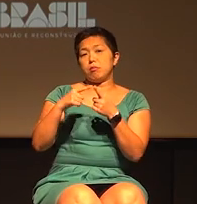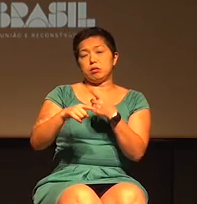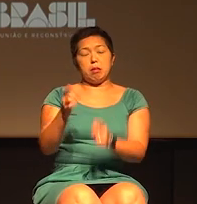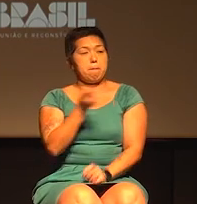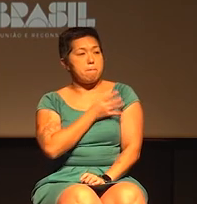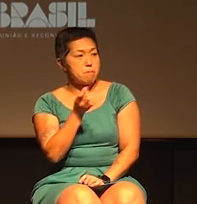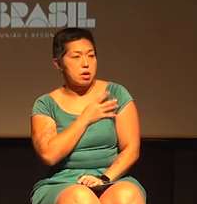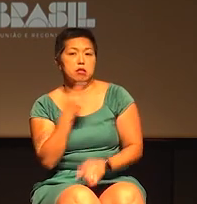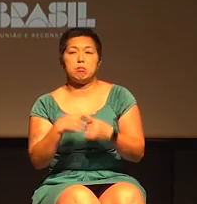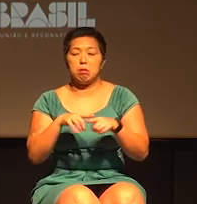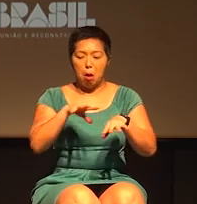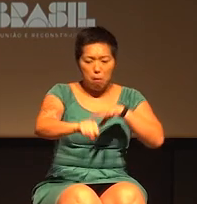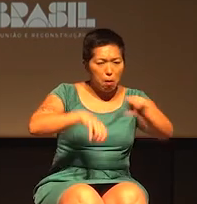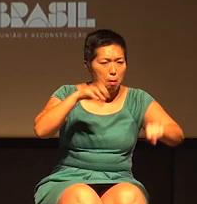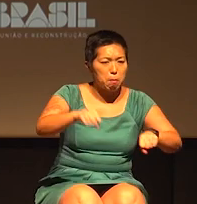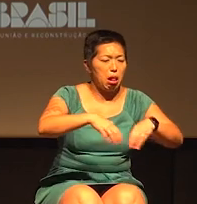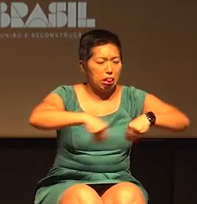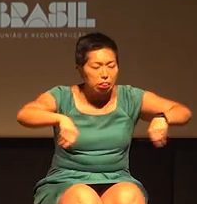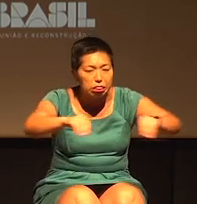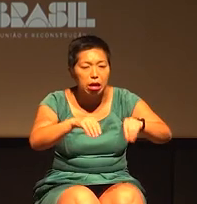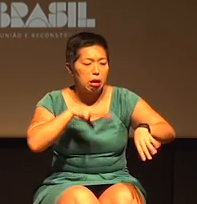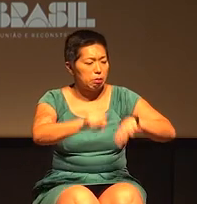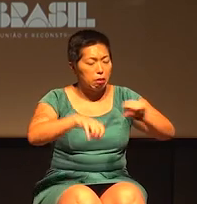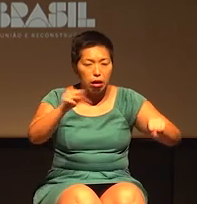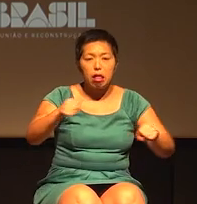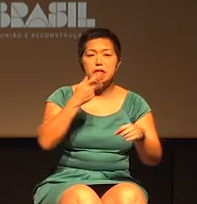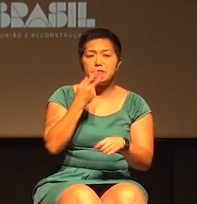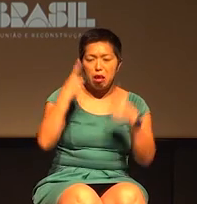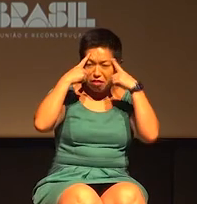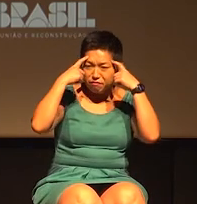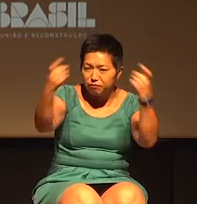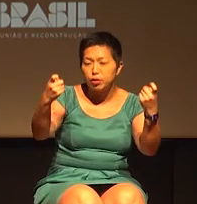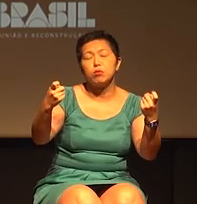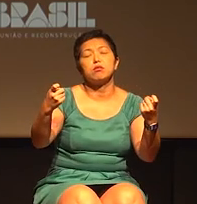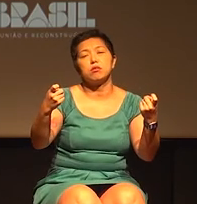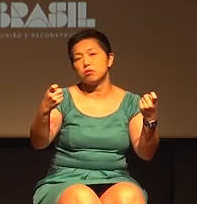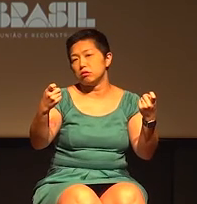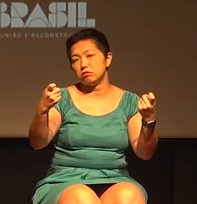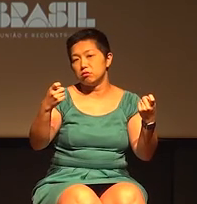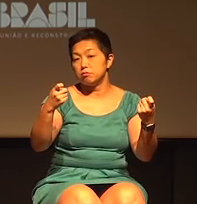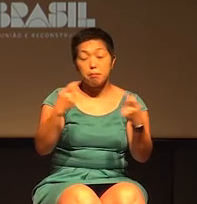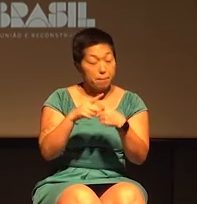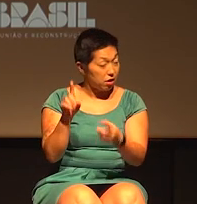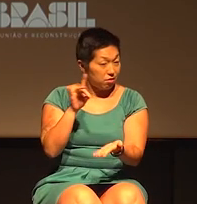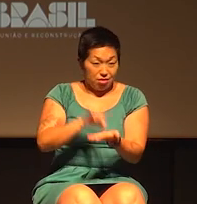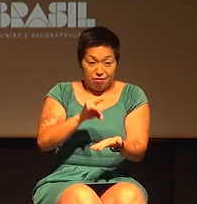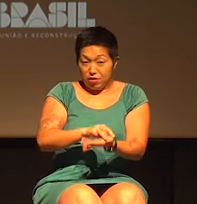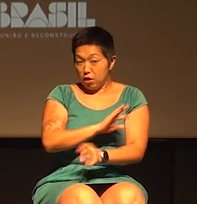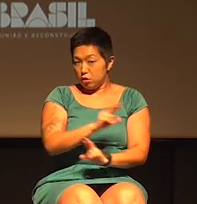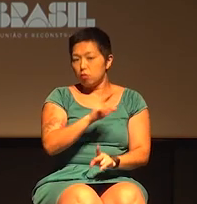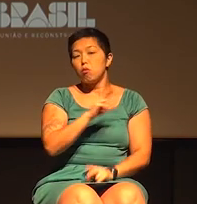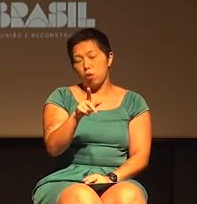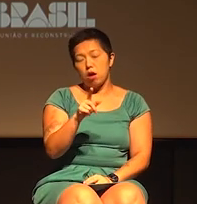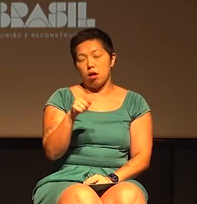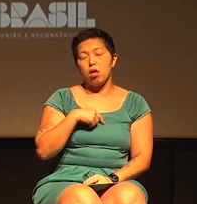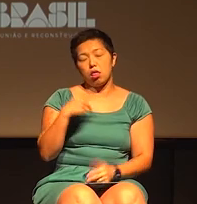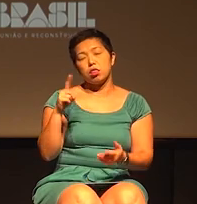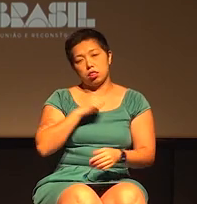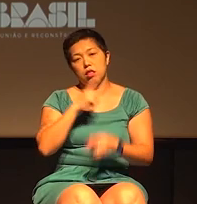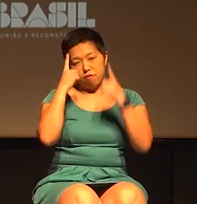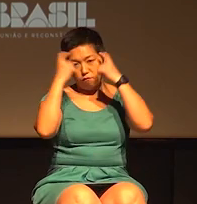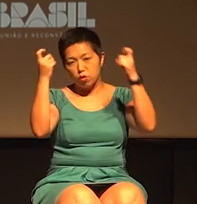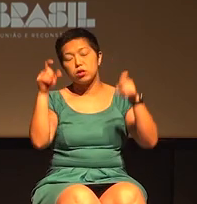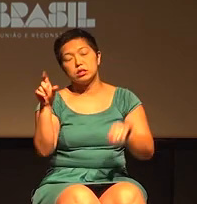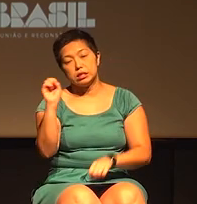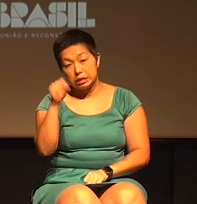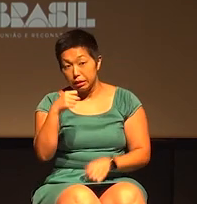mostra né ocupação de terra recrimina diz que é violento diz que que não é nada disso na verdade acontece violência mas eh